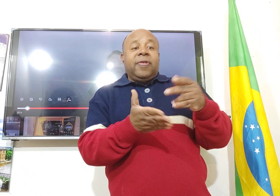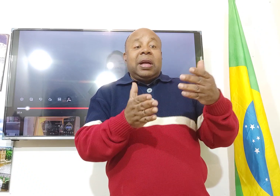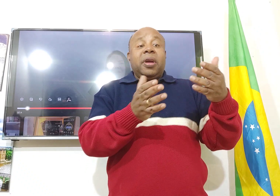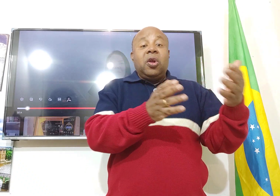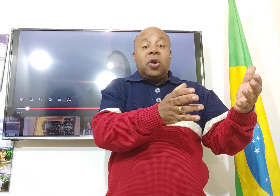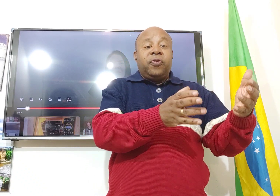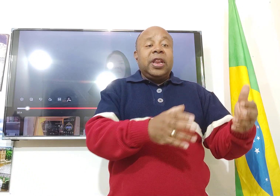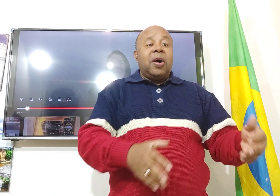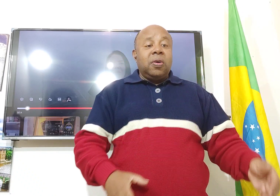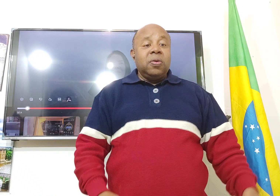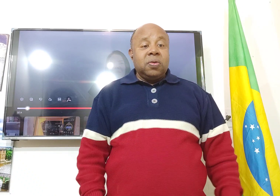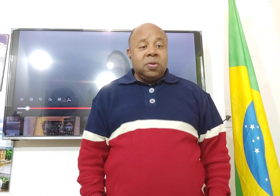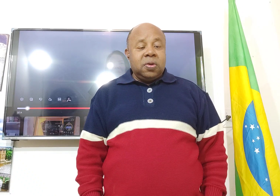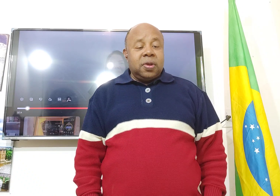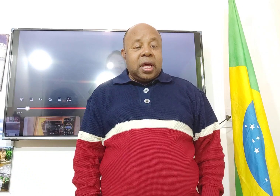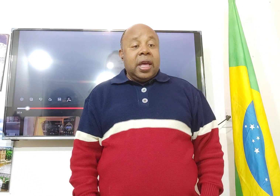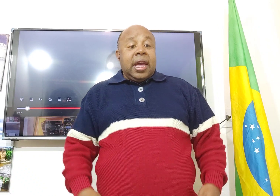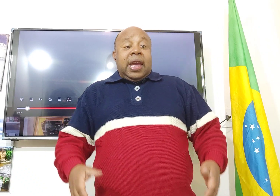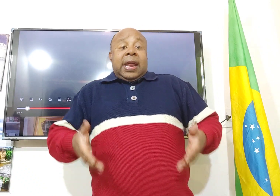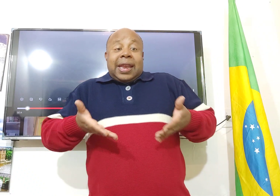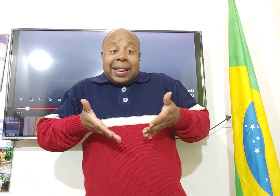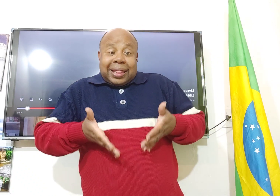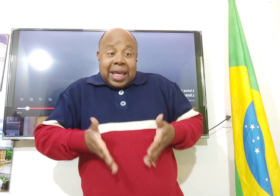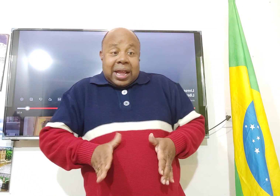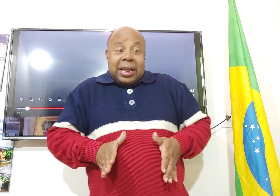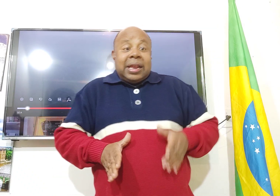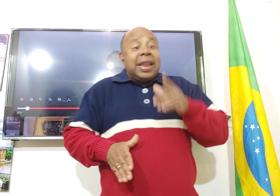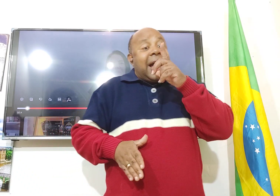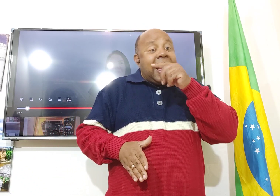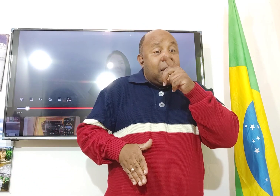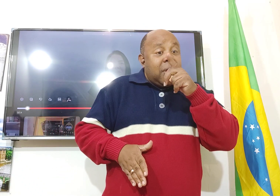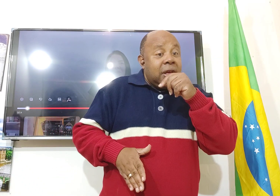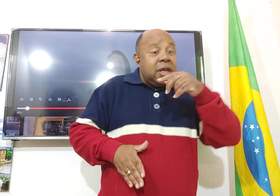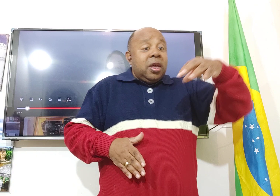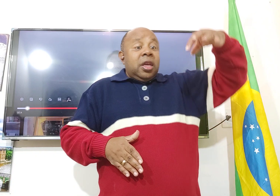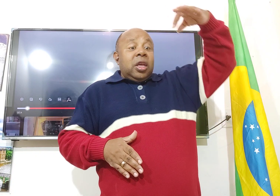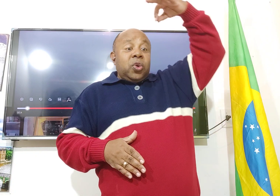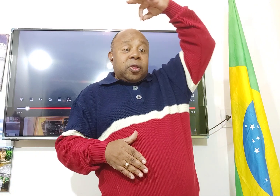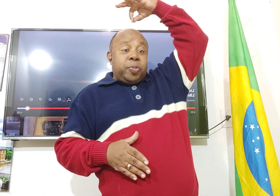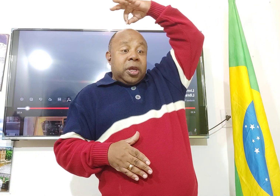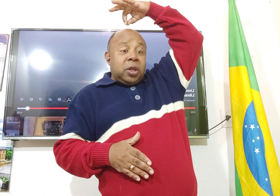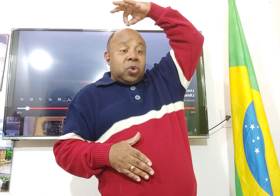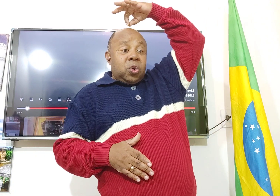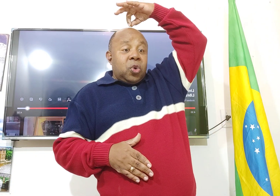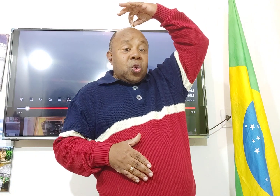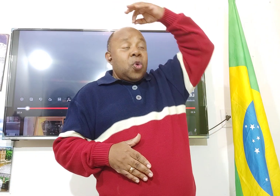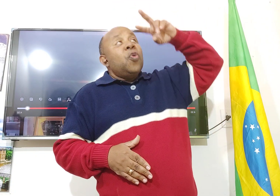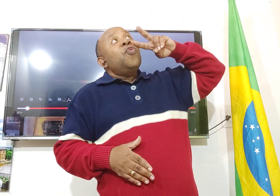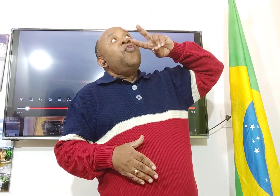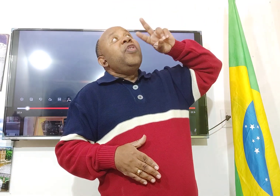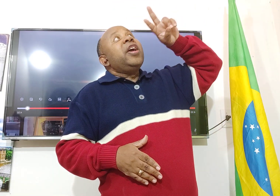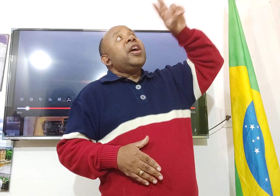Fica melhor no final. Quer dizer, nascer da água e do Espírito,